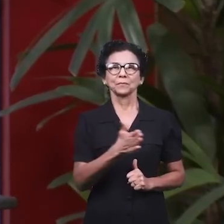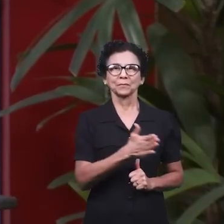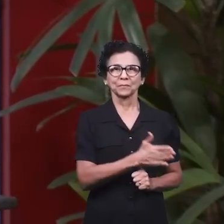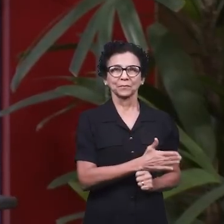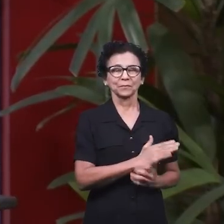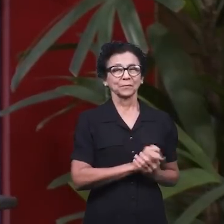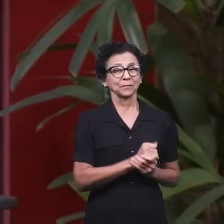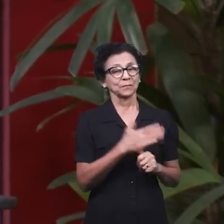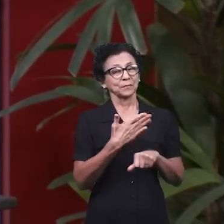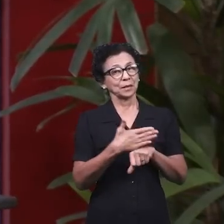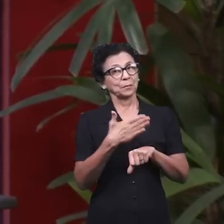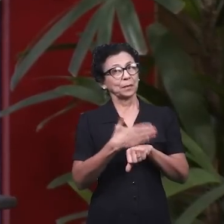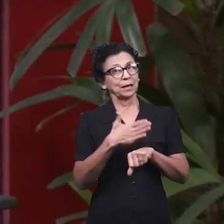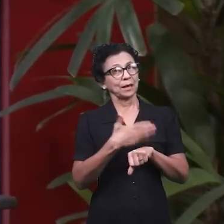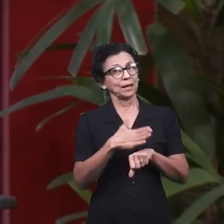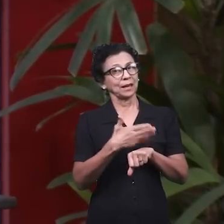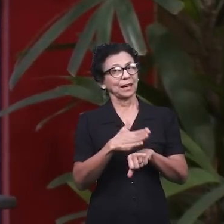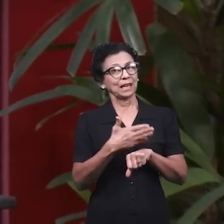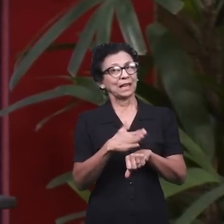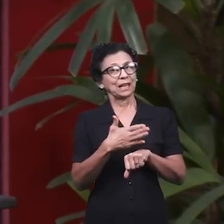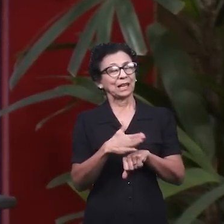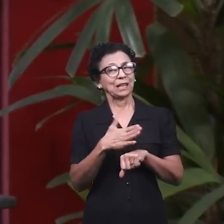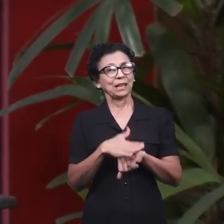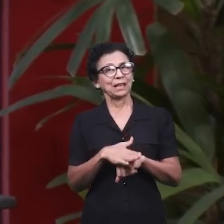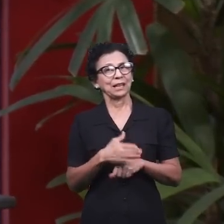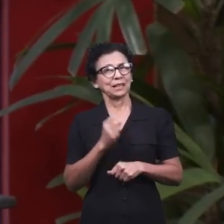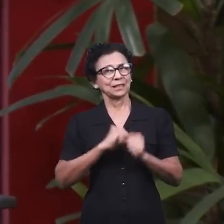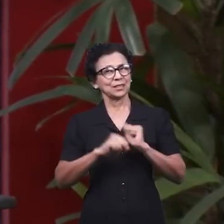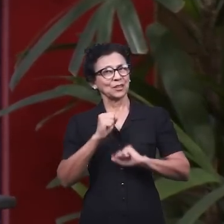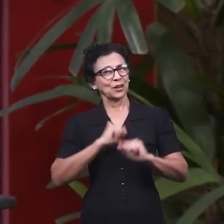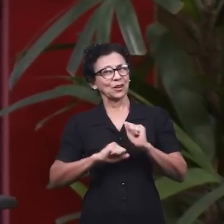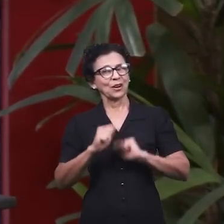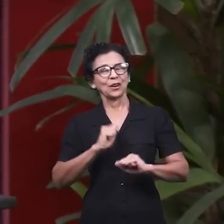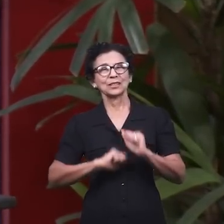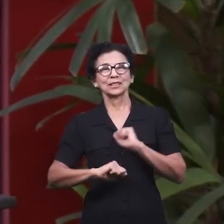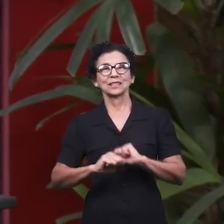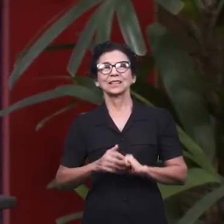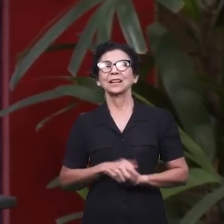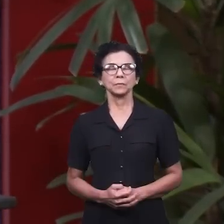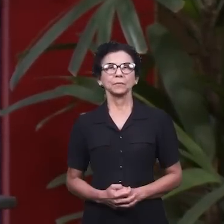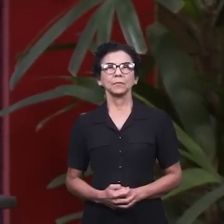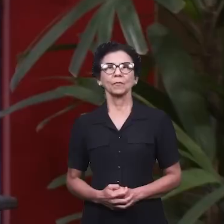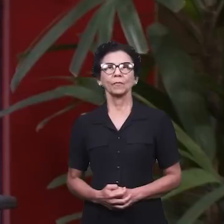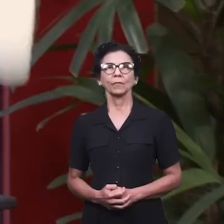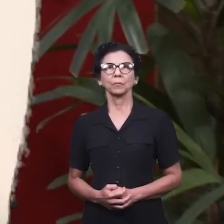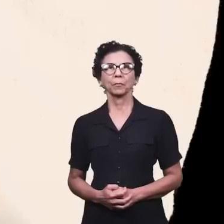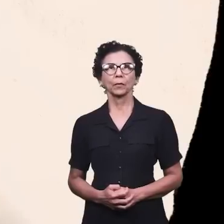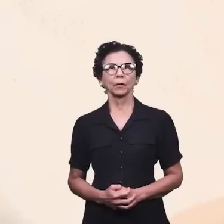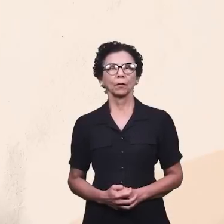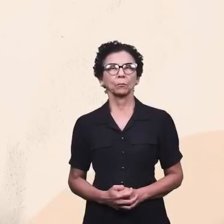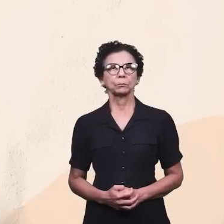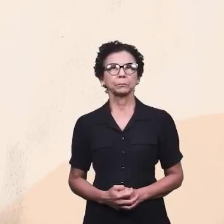momento da prática. Certeza que os irmãos estão ansiosos para aprender mais alguns sinais. Então, vamos praticar?